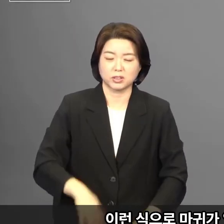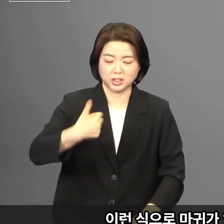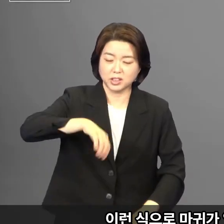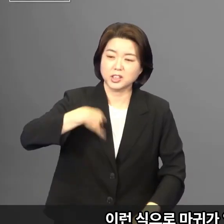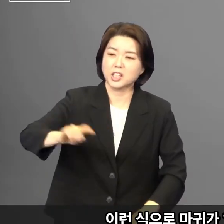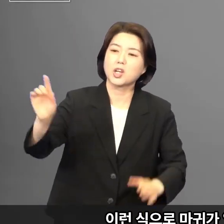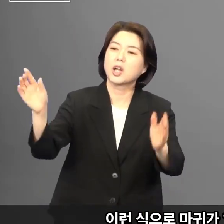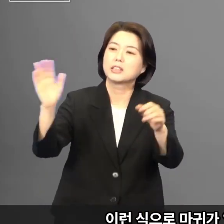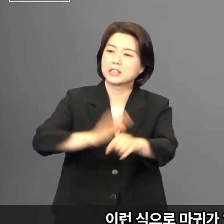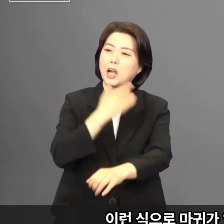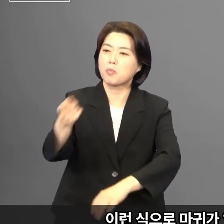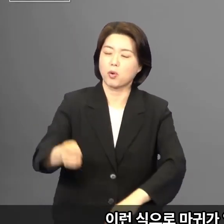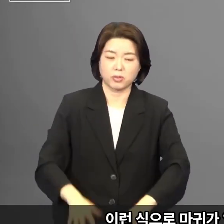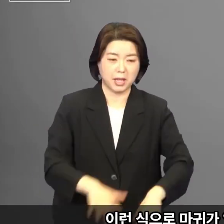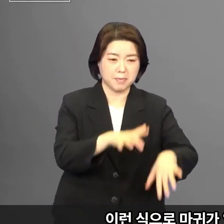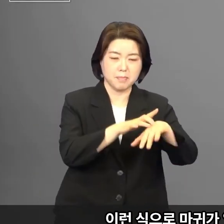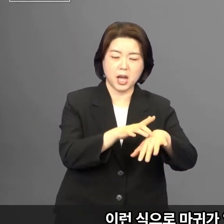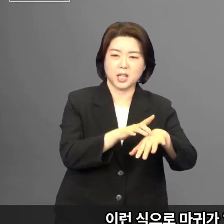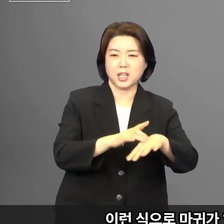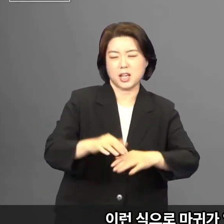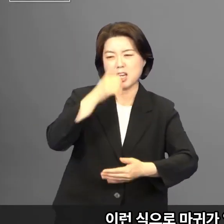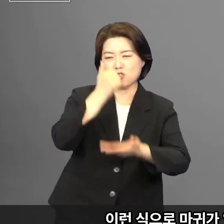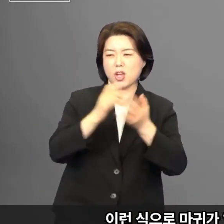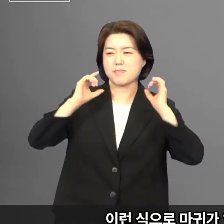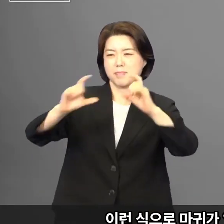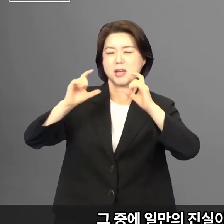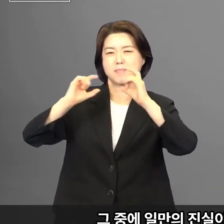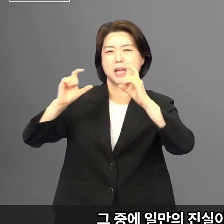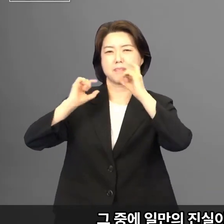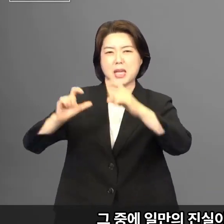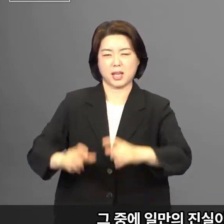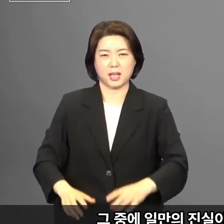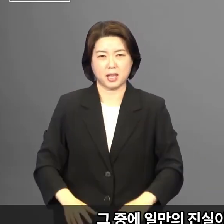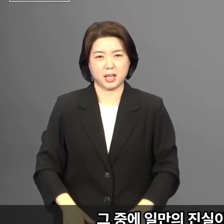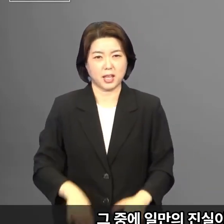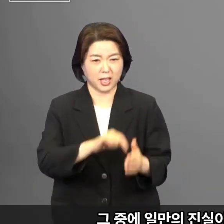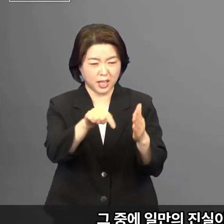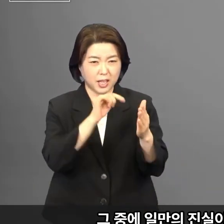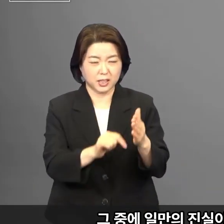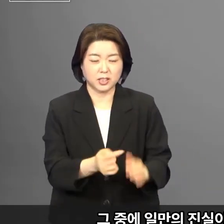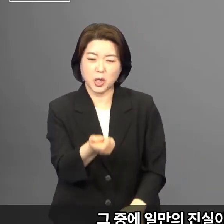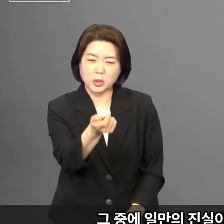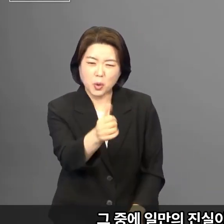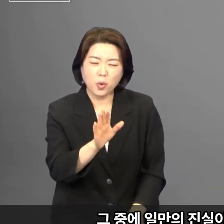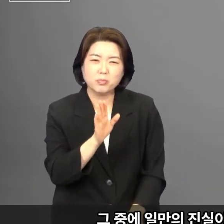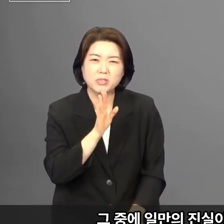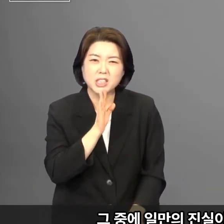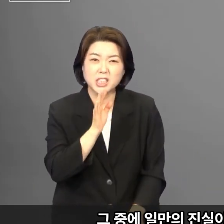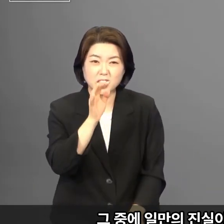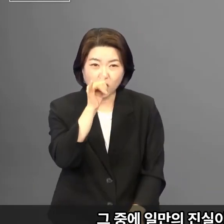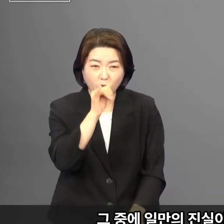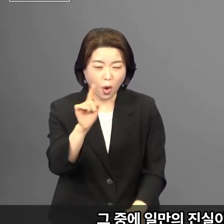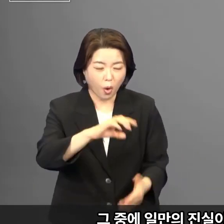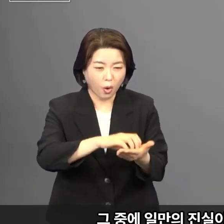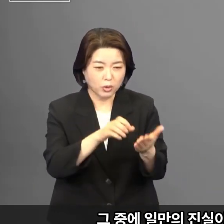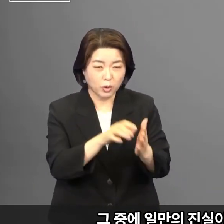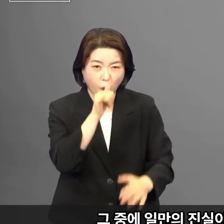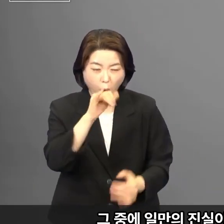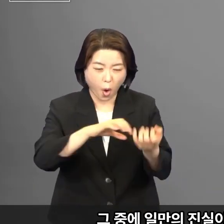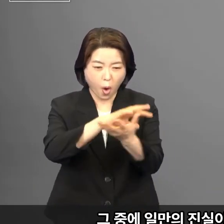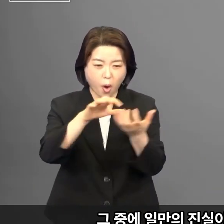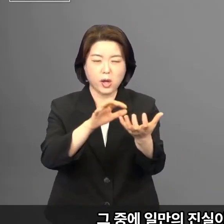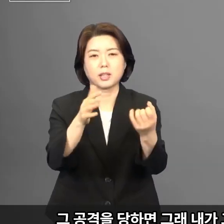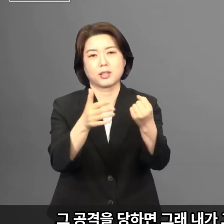된 거, 이런 식으로 마귀가요 얼마나 우리를 참수하는지, 그 중에 일만의 진실이 어느 정도는 섞여